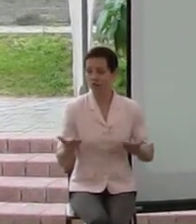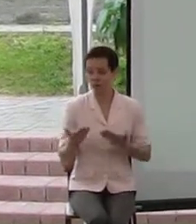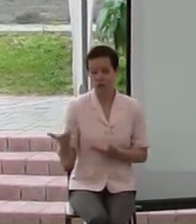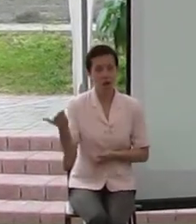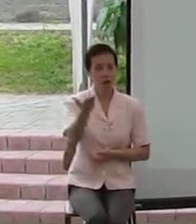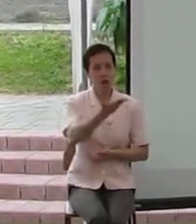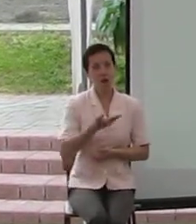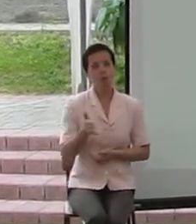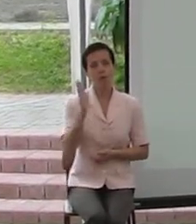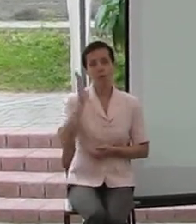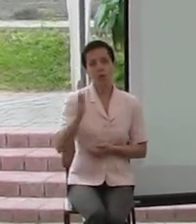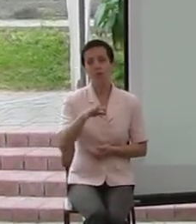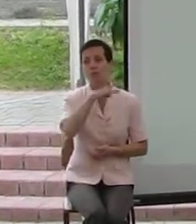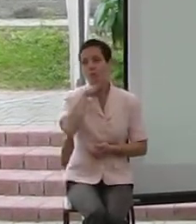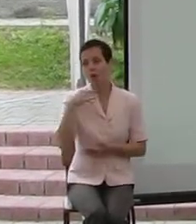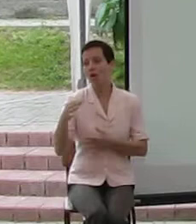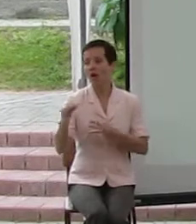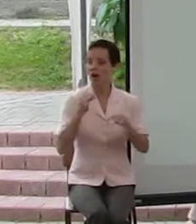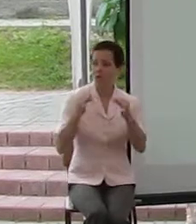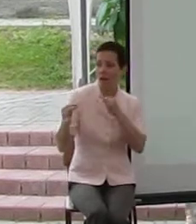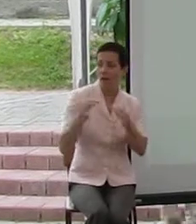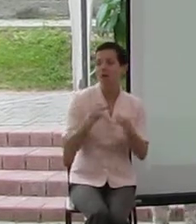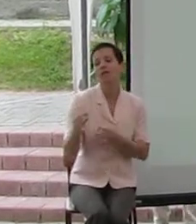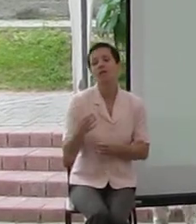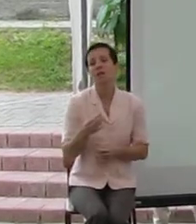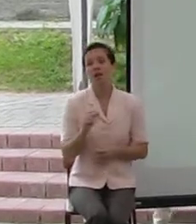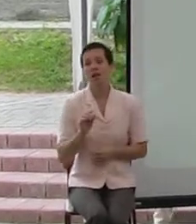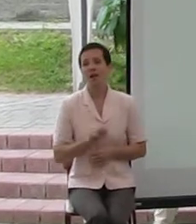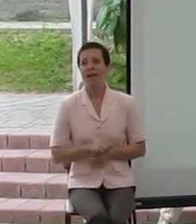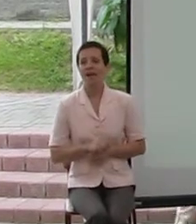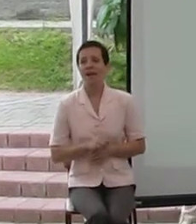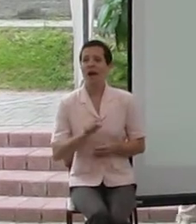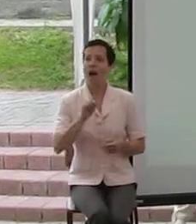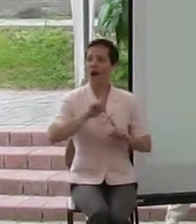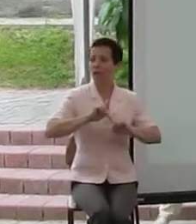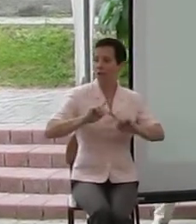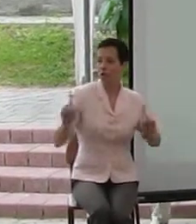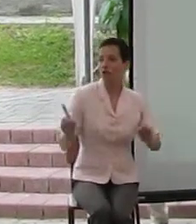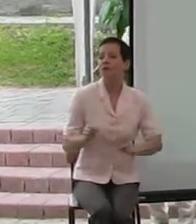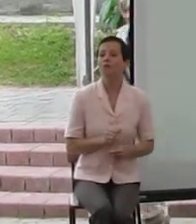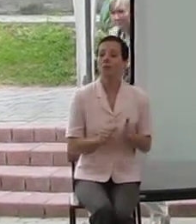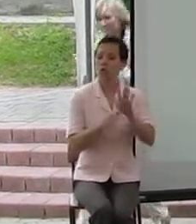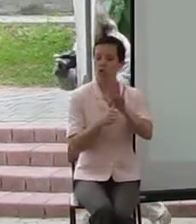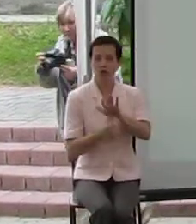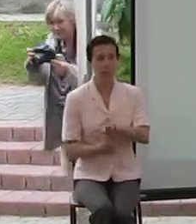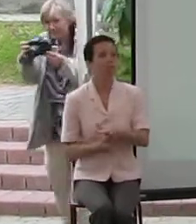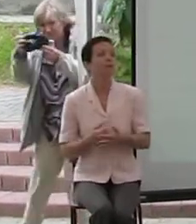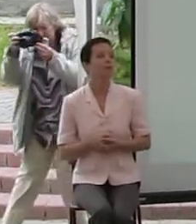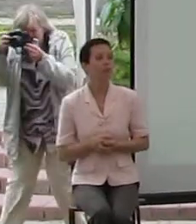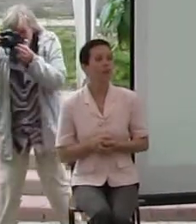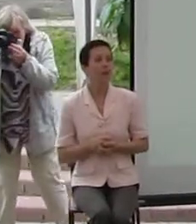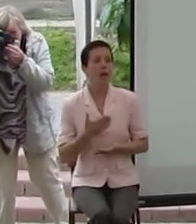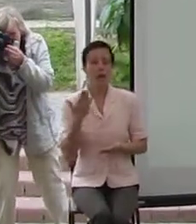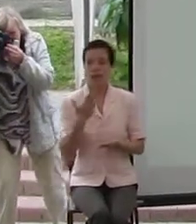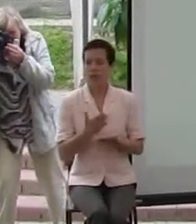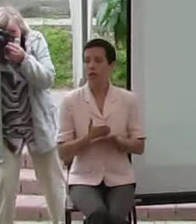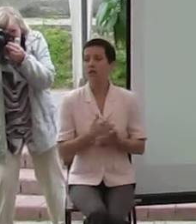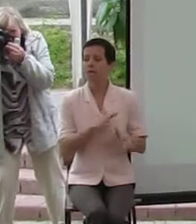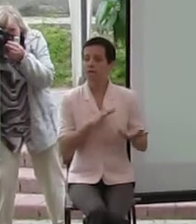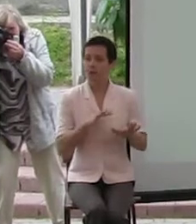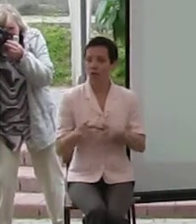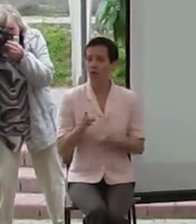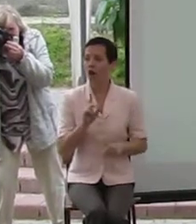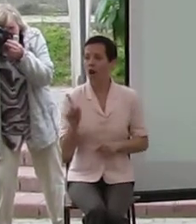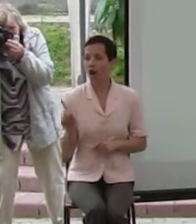будем очень много говорить о таких понятиях, как доступность, инклюзивность, дискриминация. И вот есть вещи,